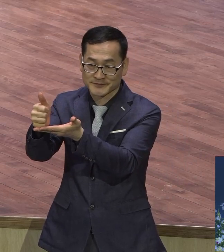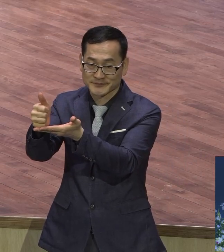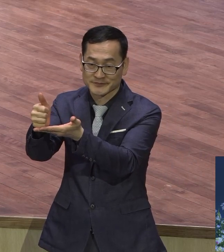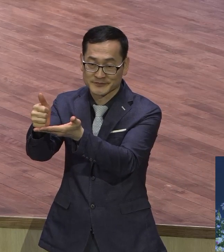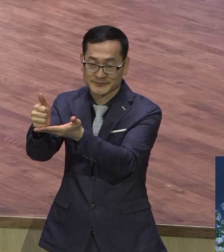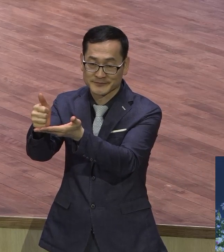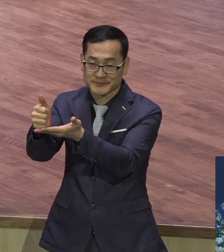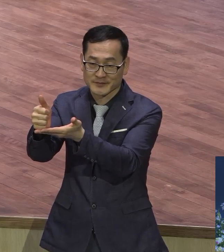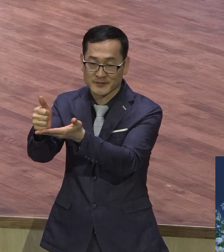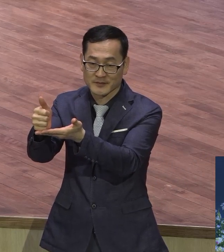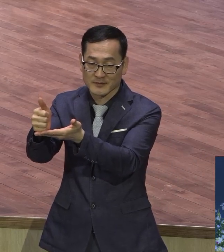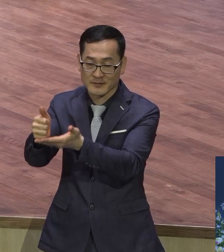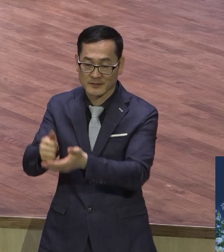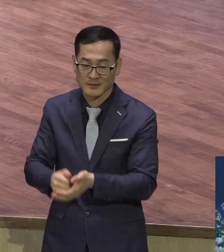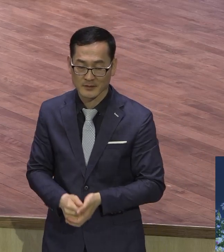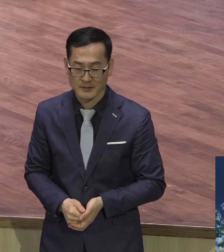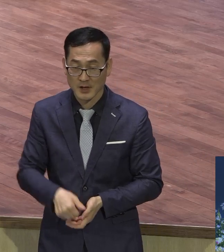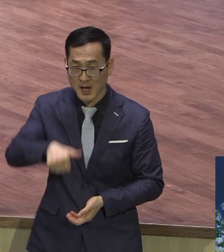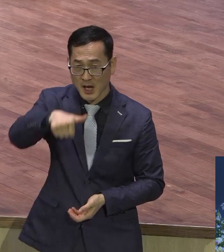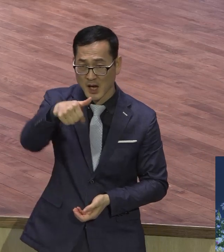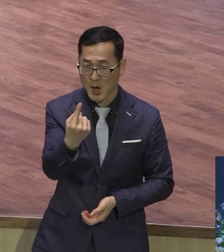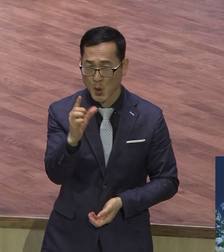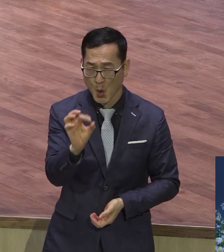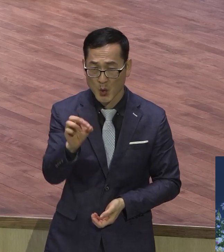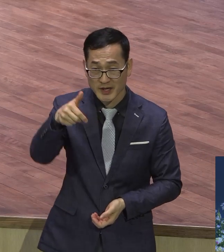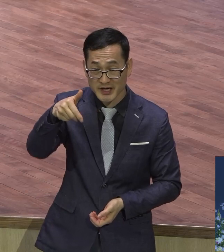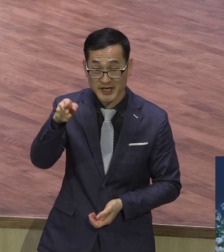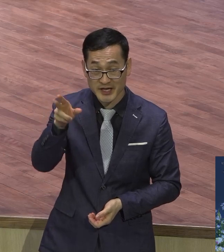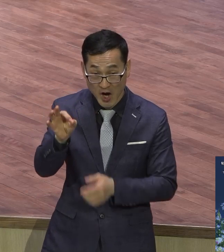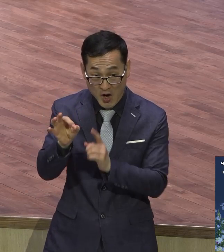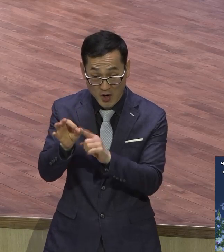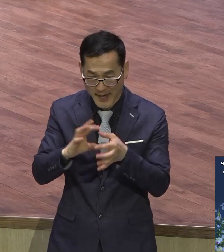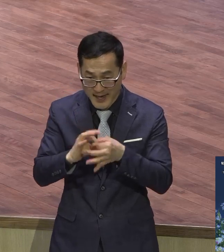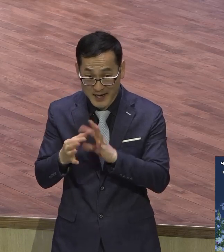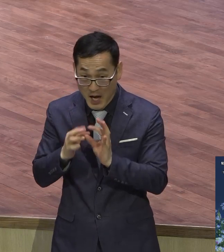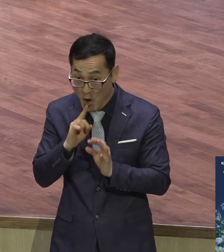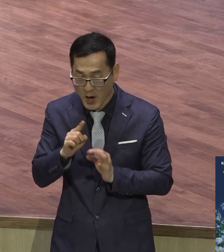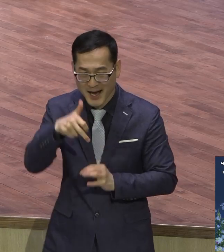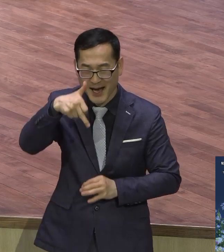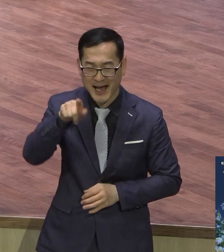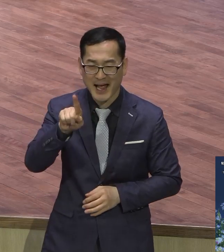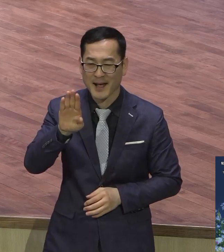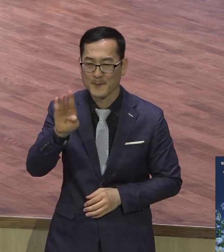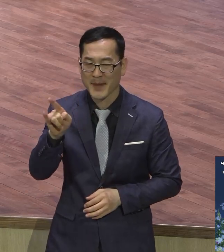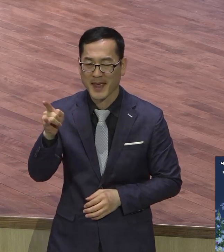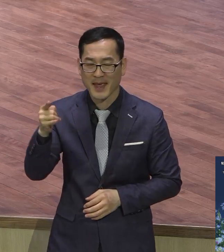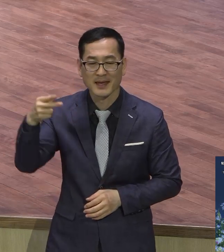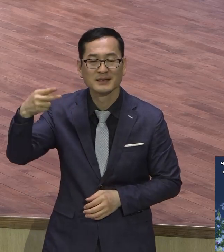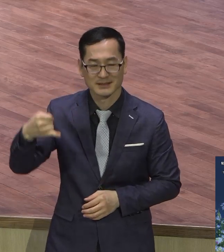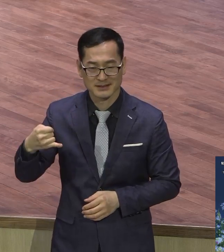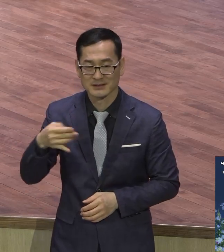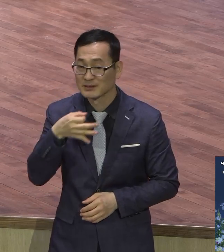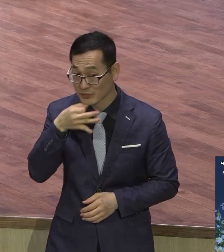공경이라고 하는 말이 히브리말로 가베에드라 합니다. 가베에드라는 말은 하나님에 대한